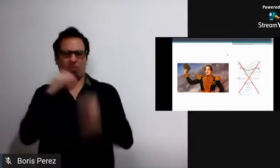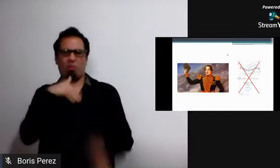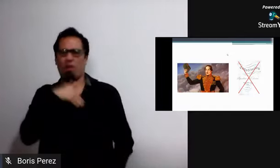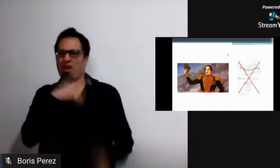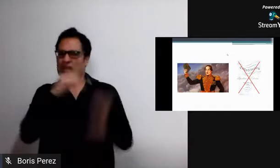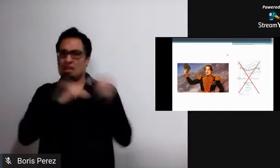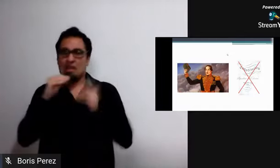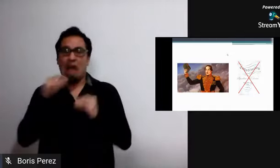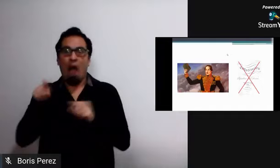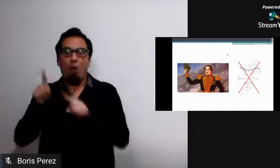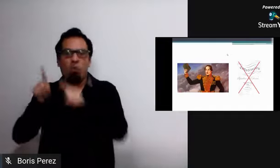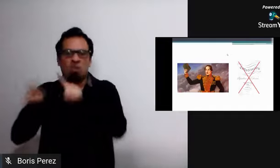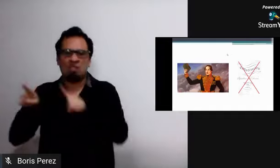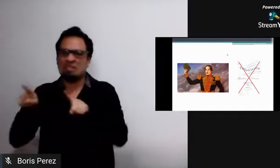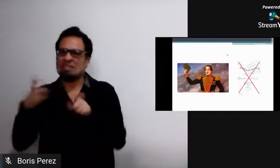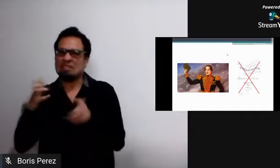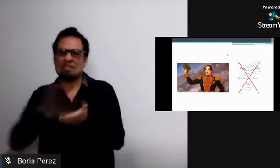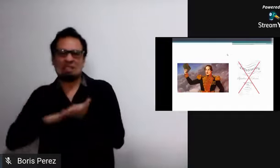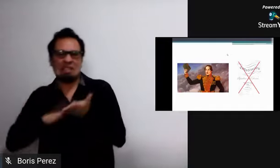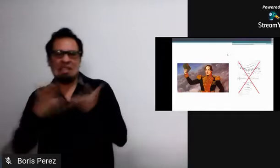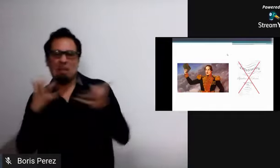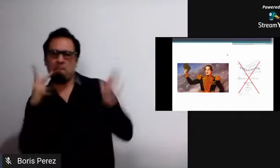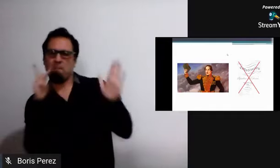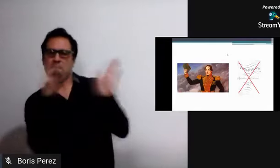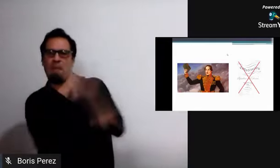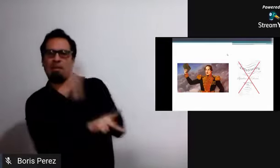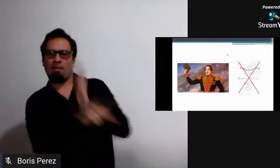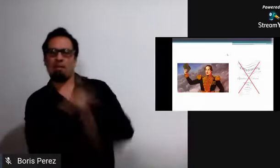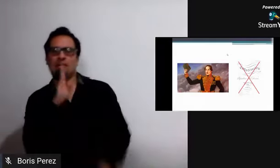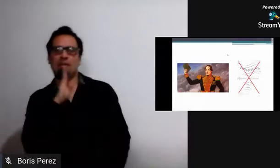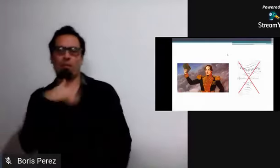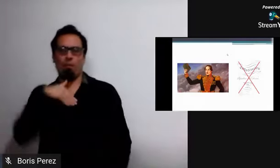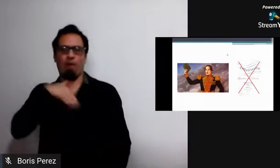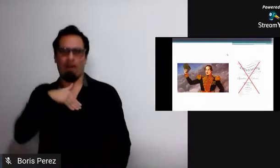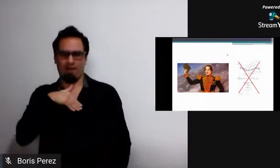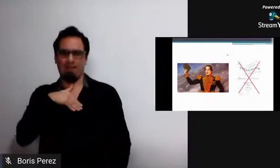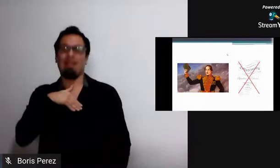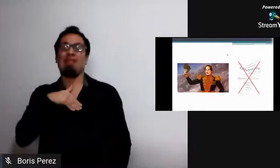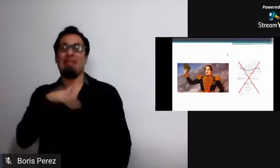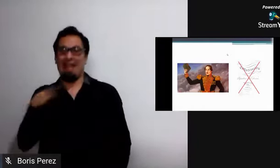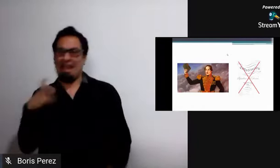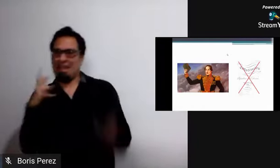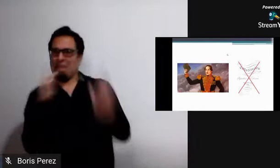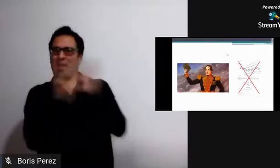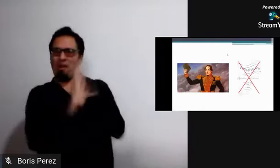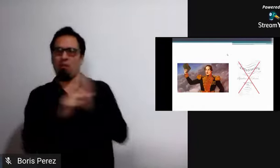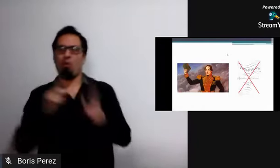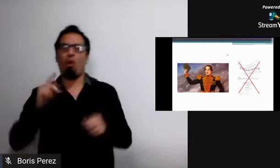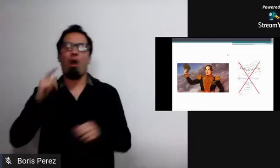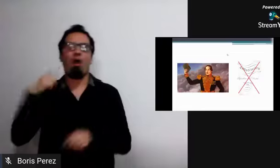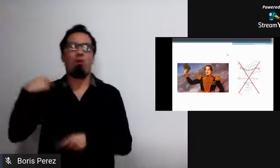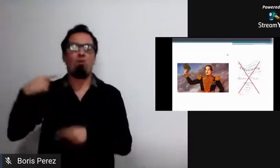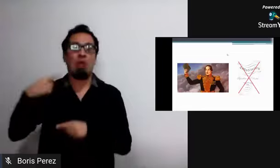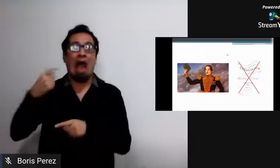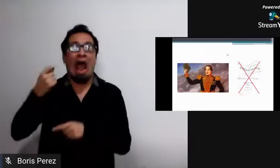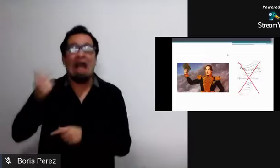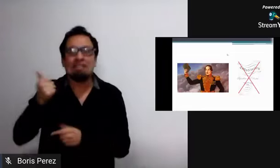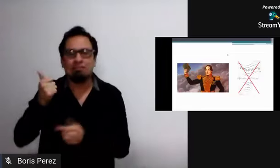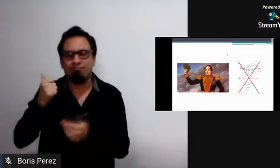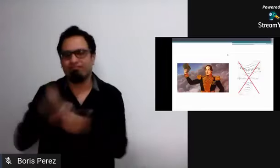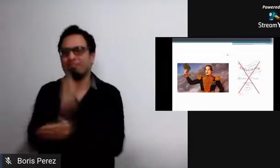muchos grupos que estaban proponiendo ideas diferentes, entonces era muy complicado. También se estaba